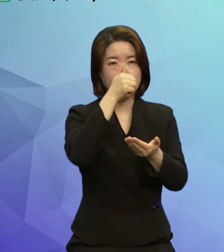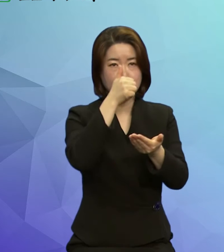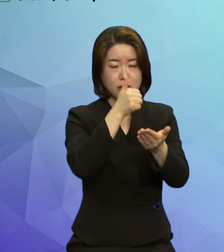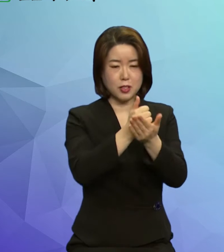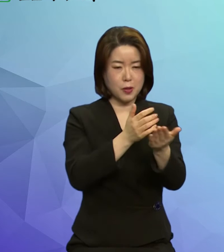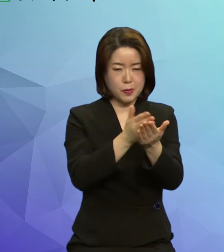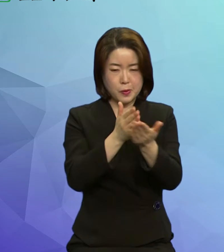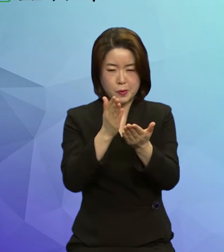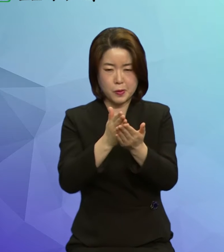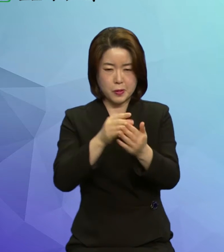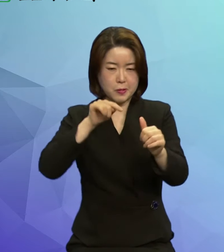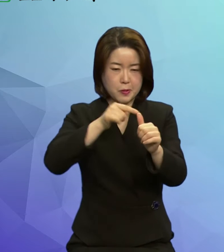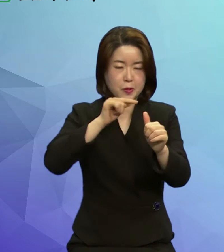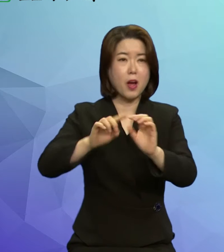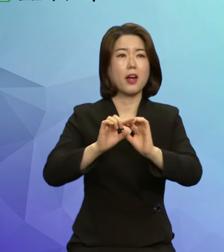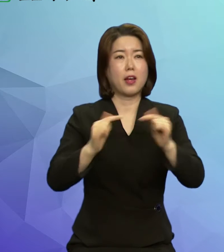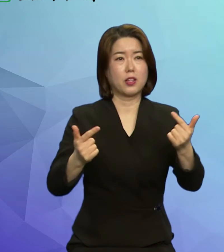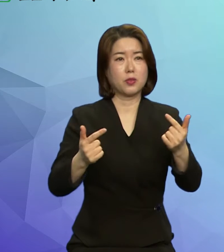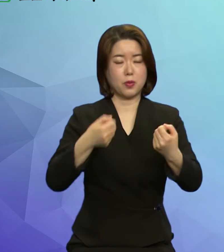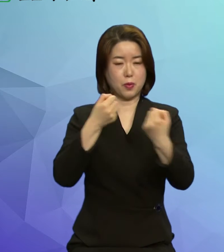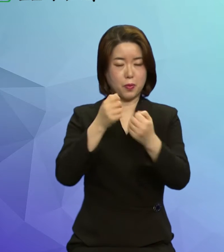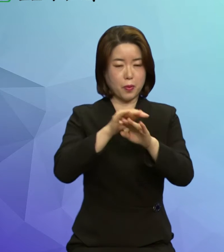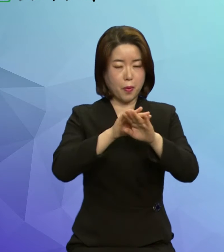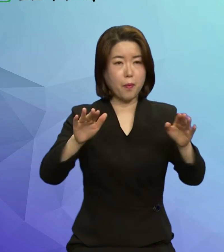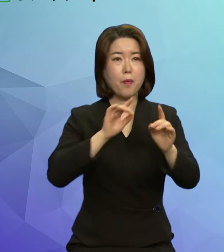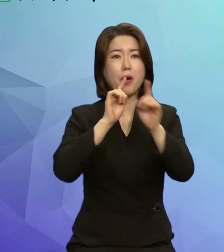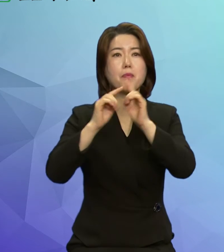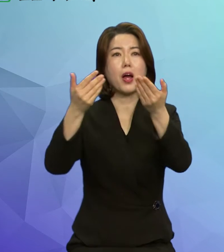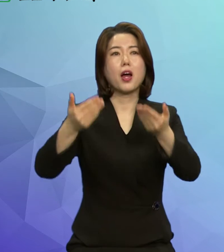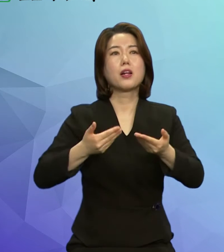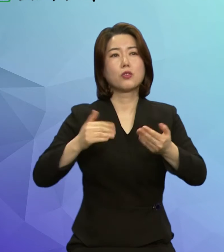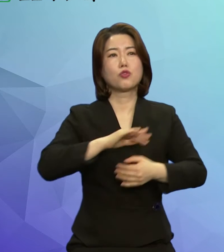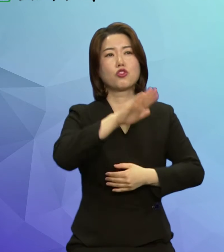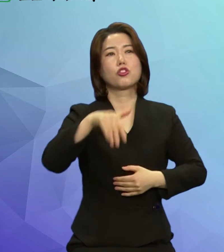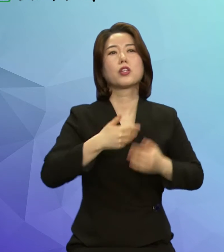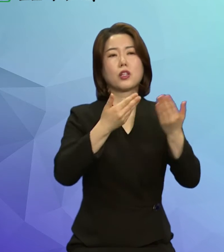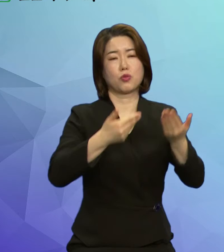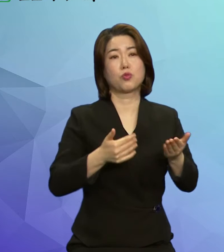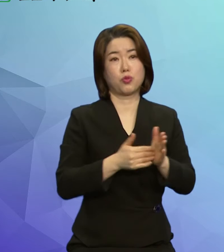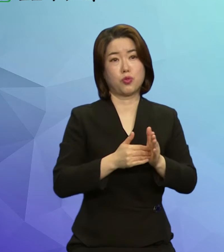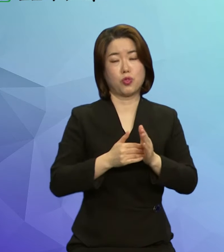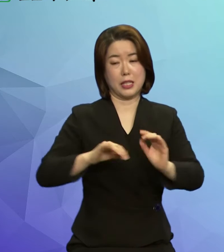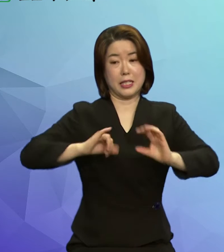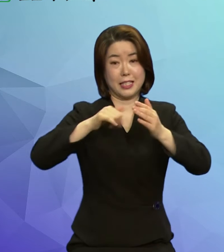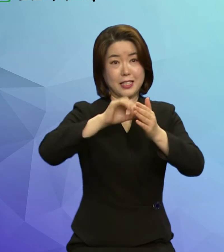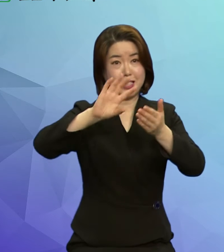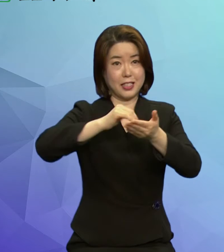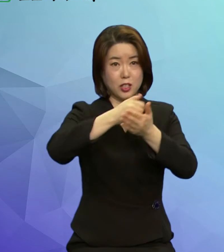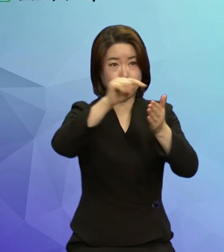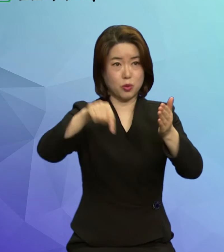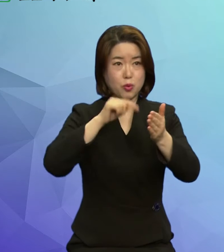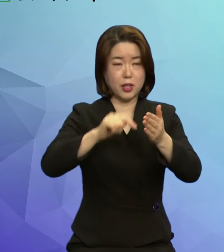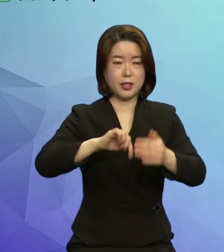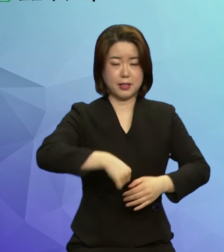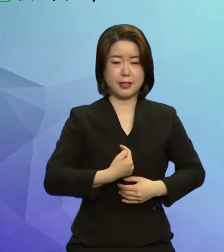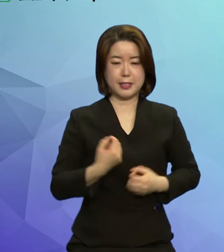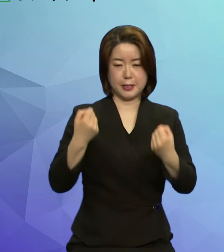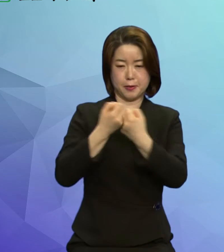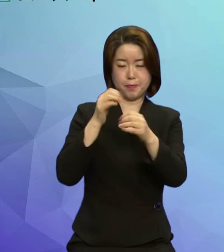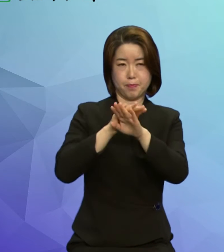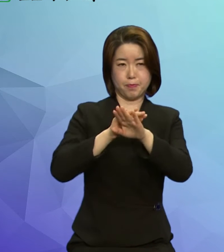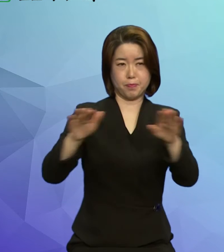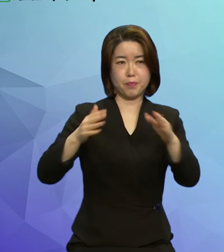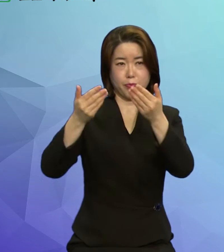죄과를 따지지 않으시고 화해의 말씀을 우리에게 맡겨주심으로써 세상을 그리스도 안에서 자기와 화해하게